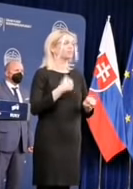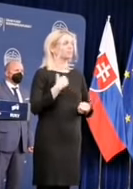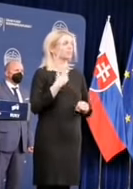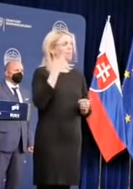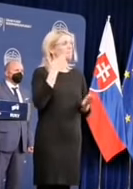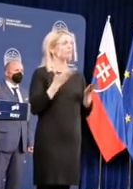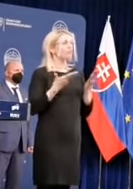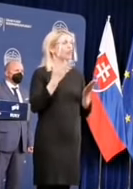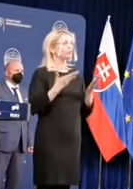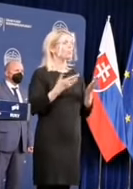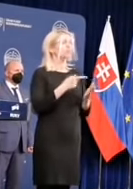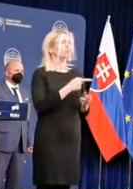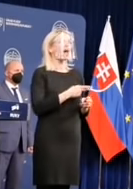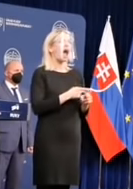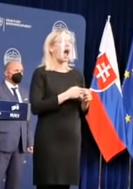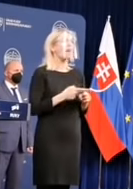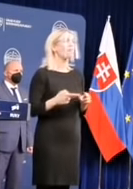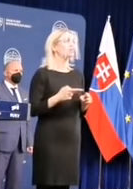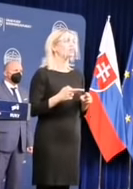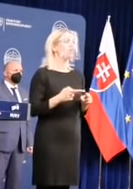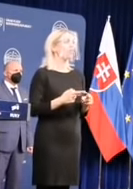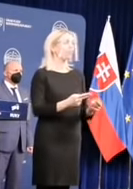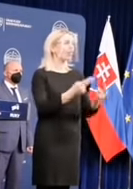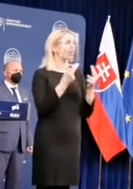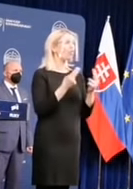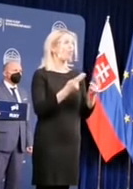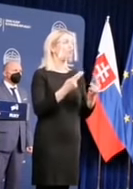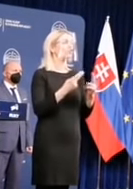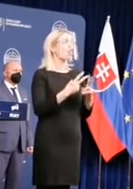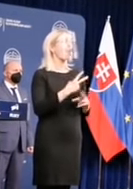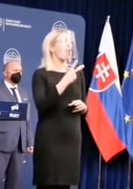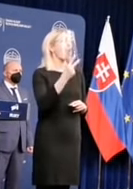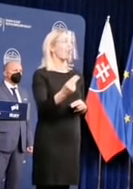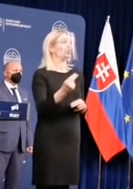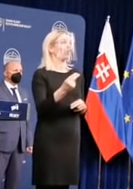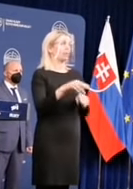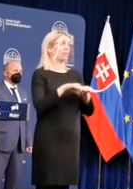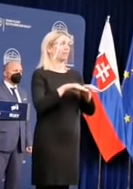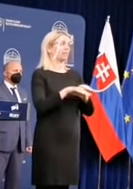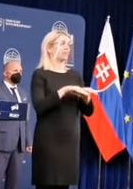považujeme za absolútne nevyhnutný odchod